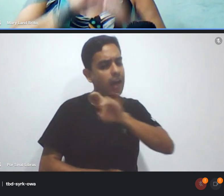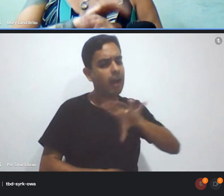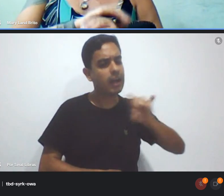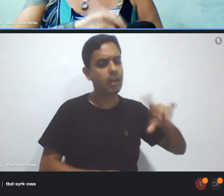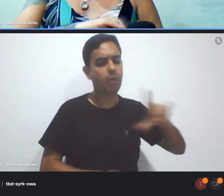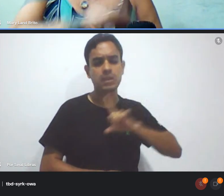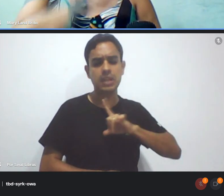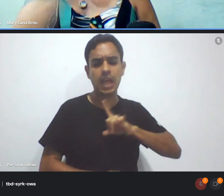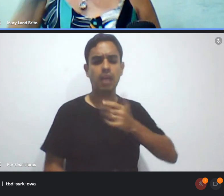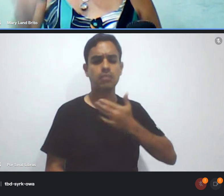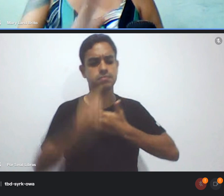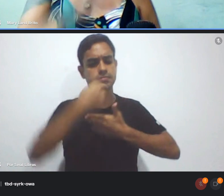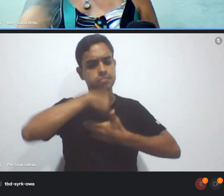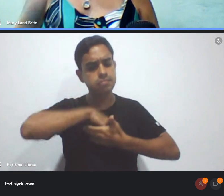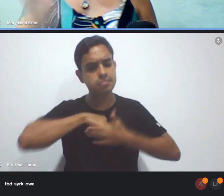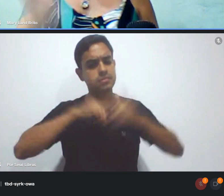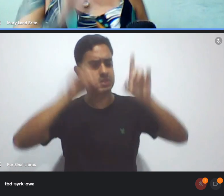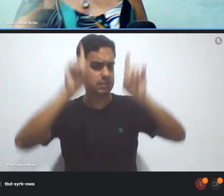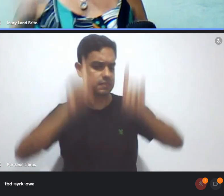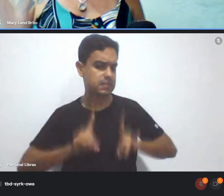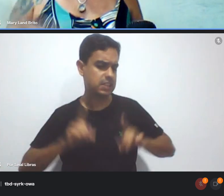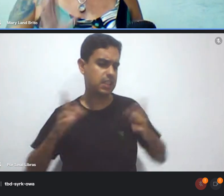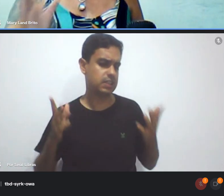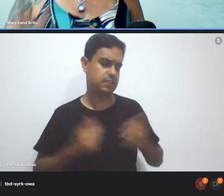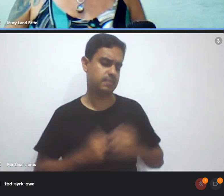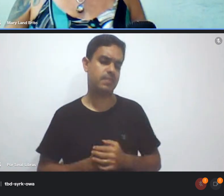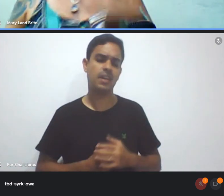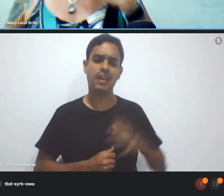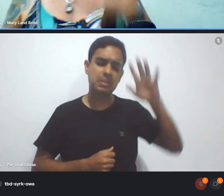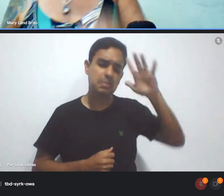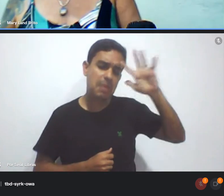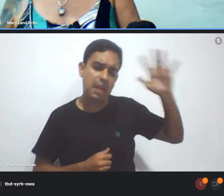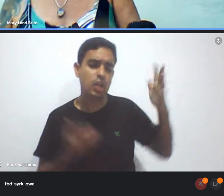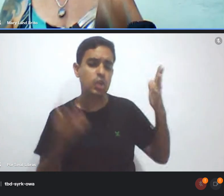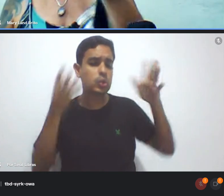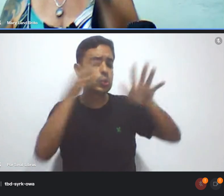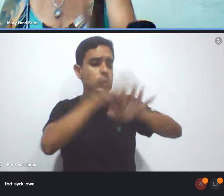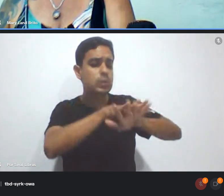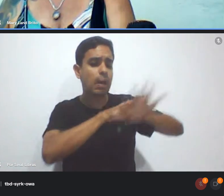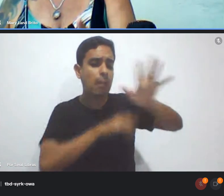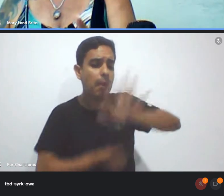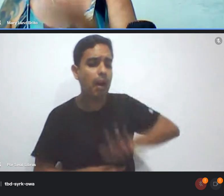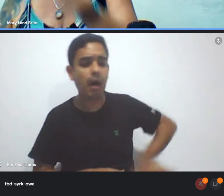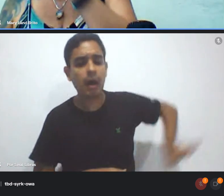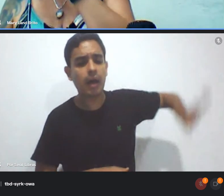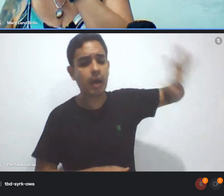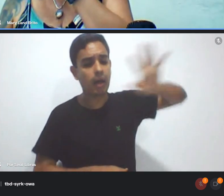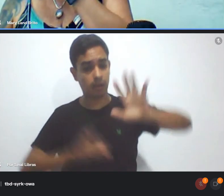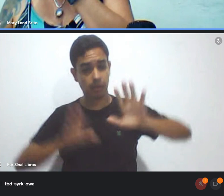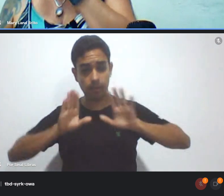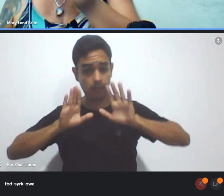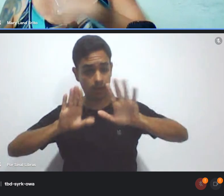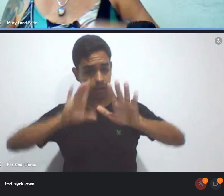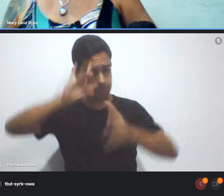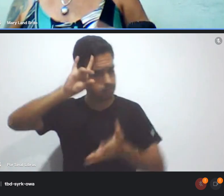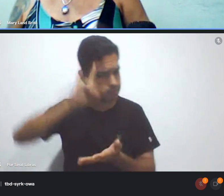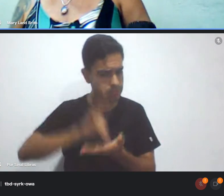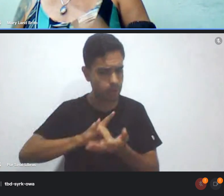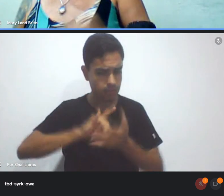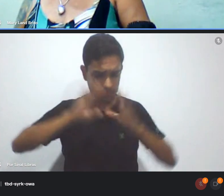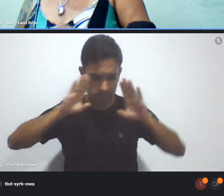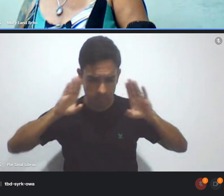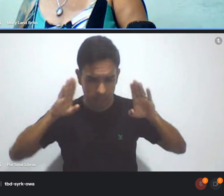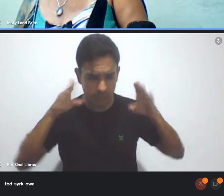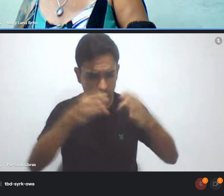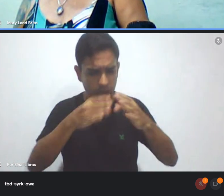que a gente tenha algumas inclusões bem generalistas, a gente ainda não tem garantia que as pessoas, de fato, vão se sentir incluídas. Porque